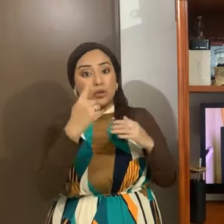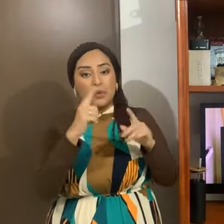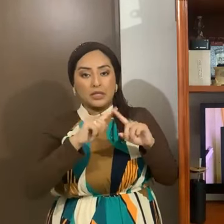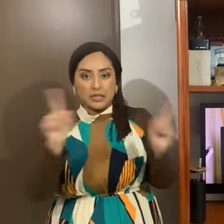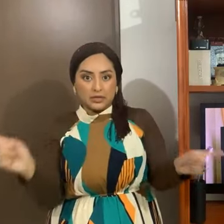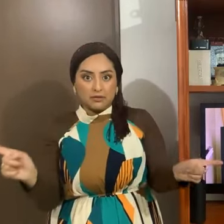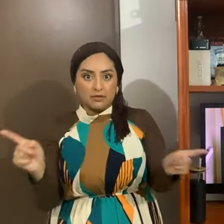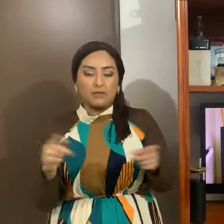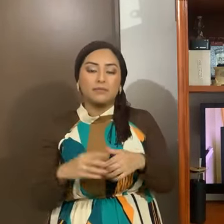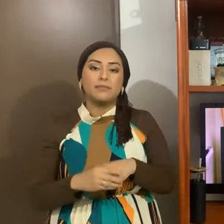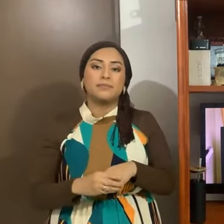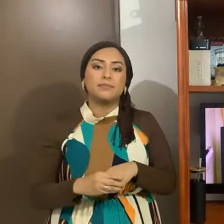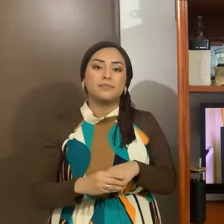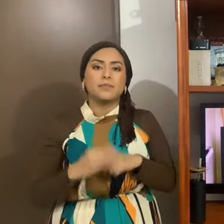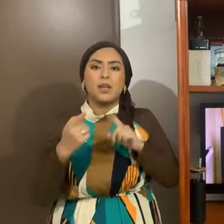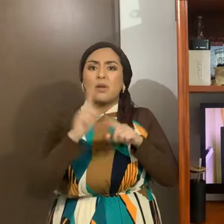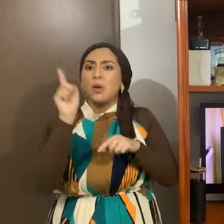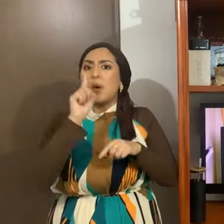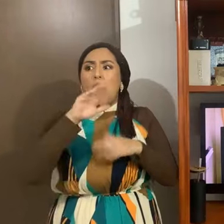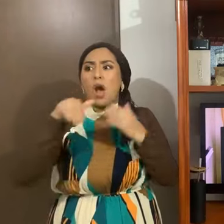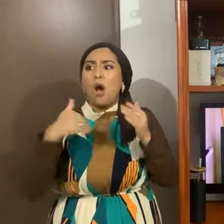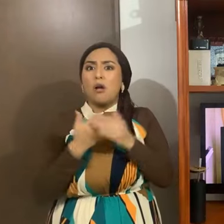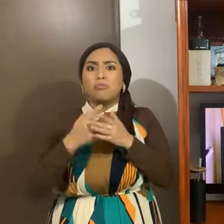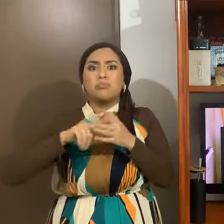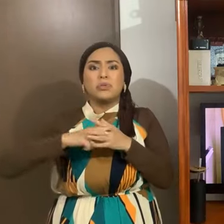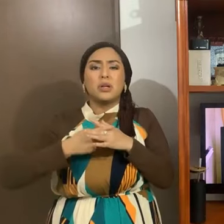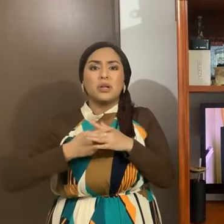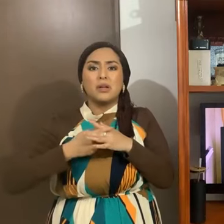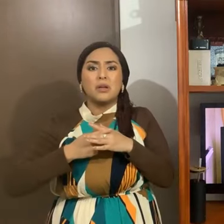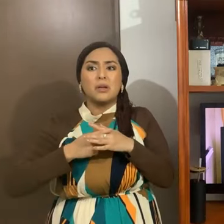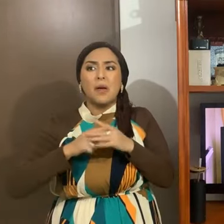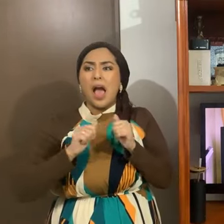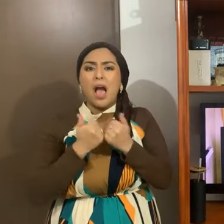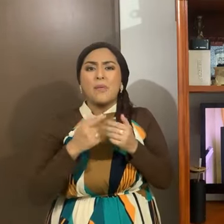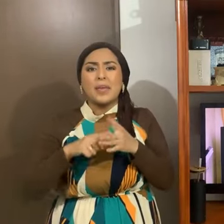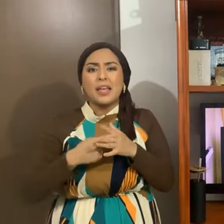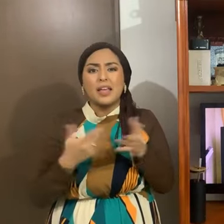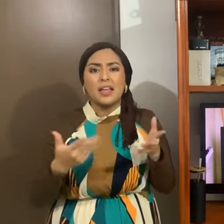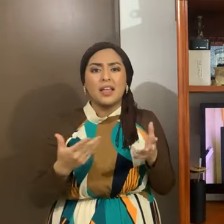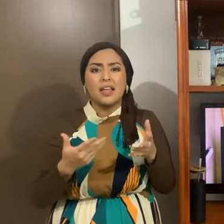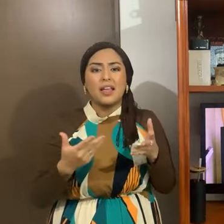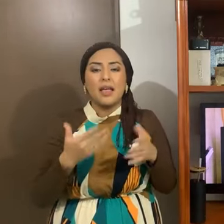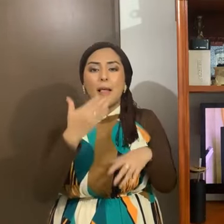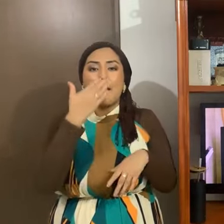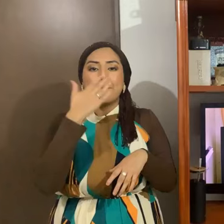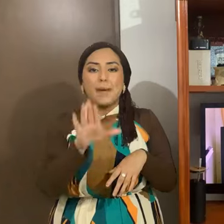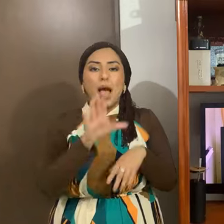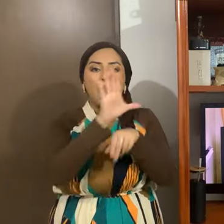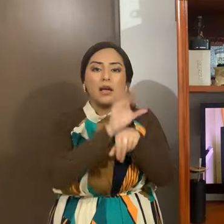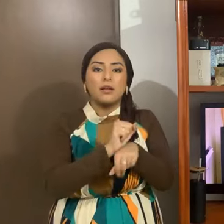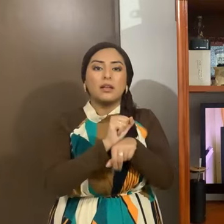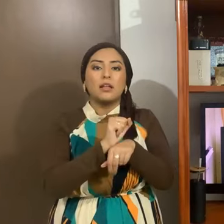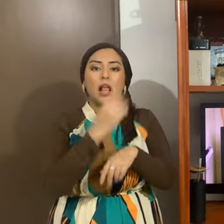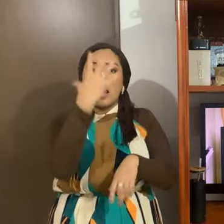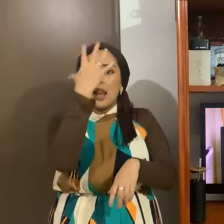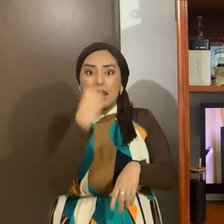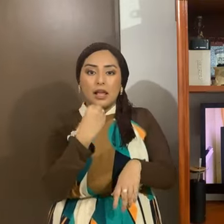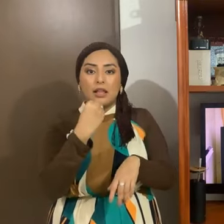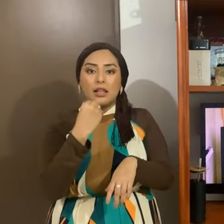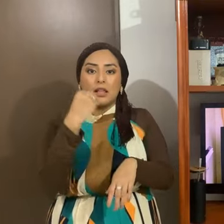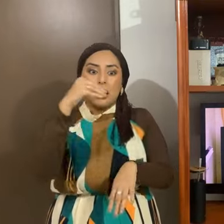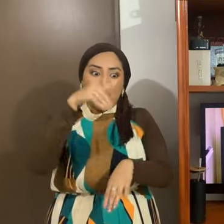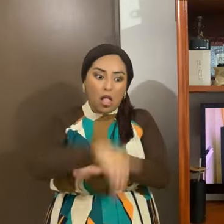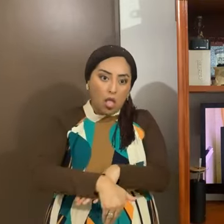lo opuesto. ¿De dónde empezó toda esta carencia? ¿De dónde empezó todo este problema? Del mal hábito de dormirse